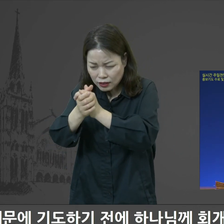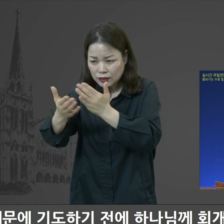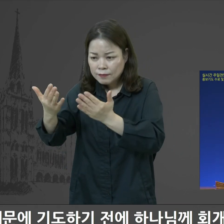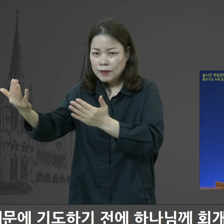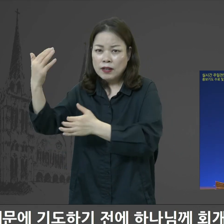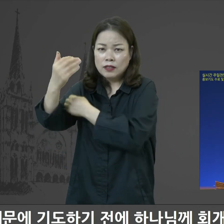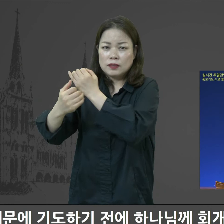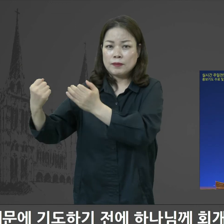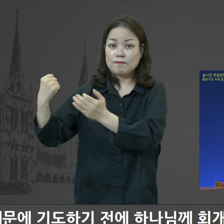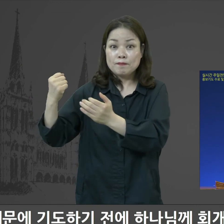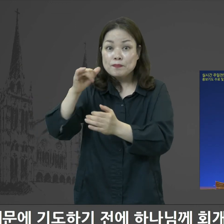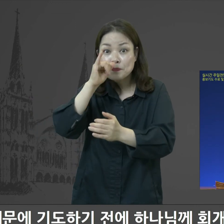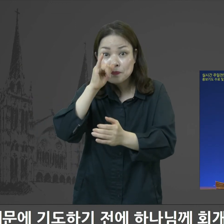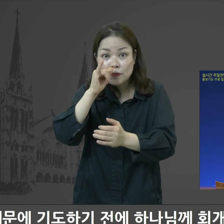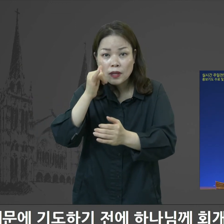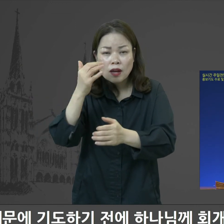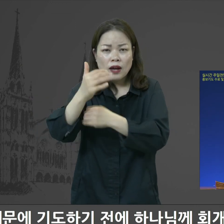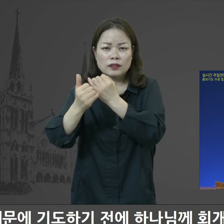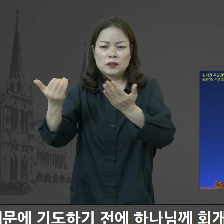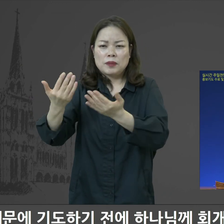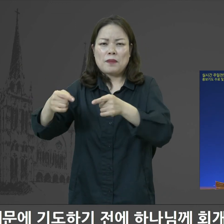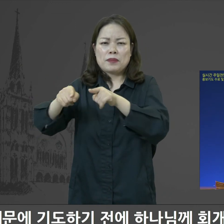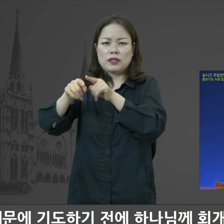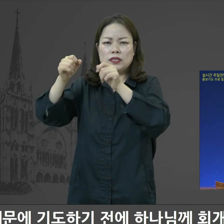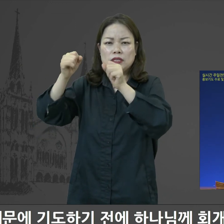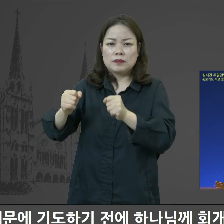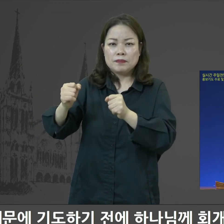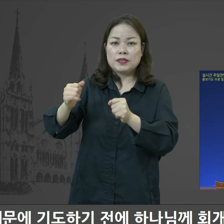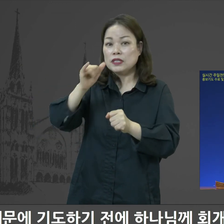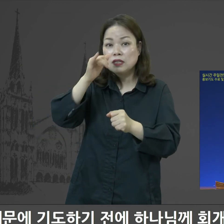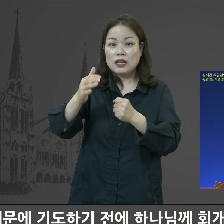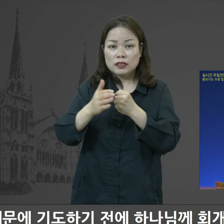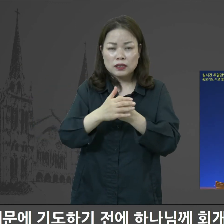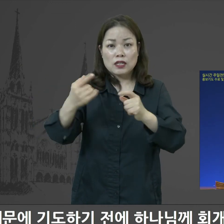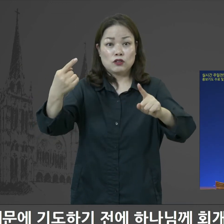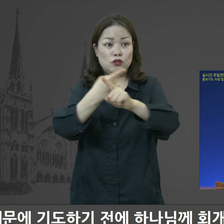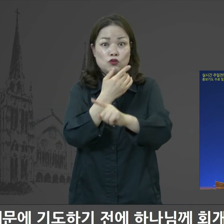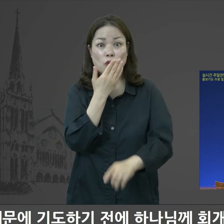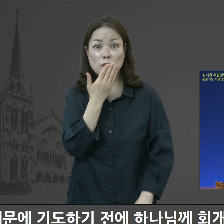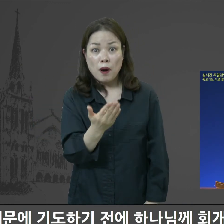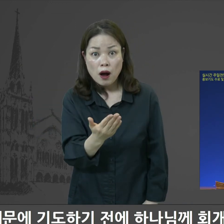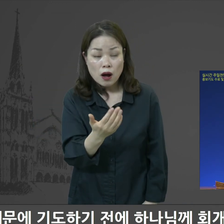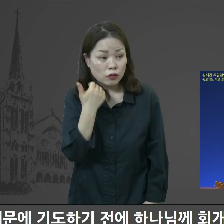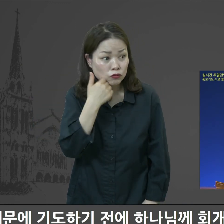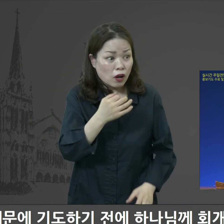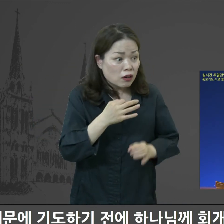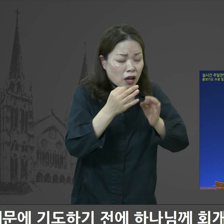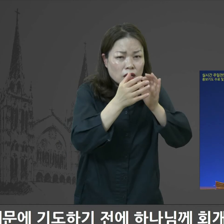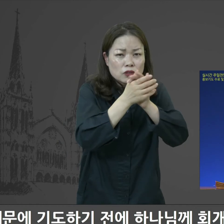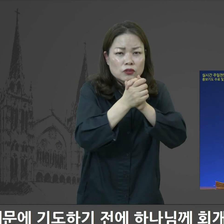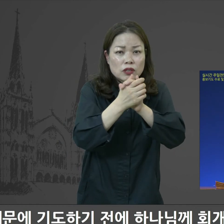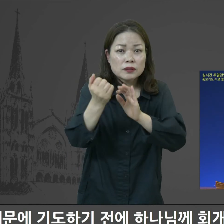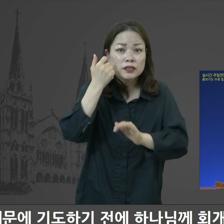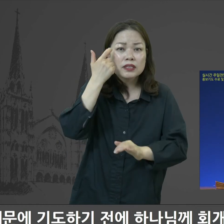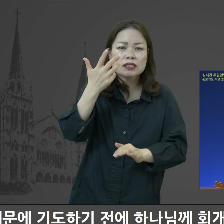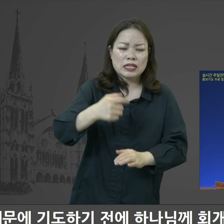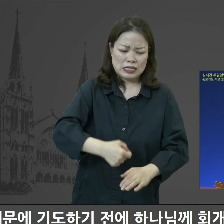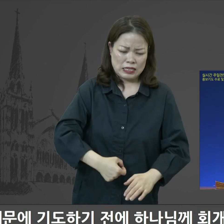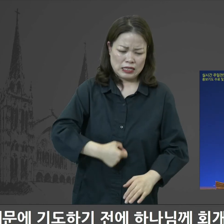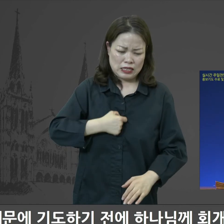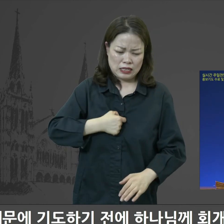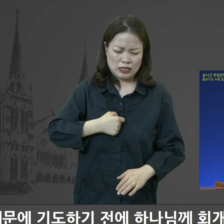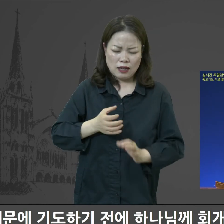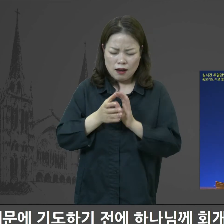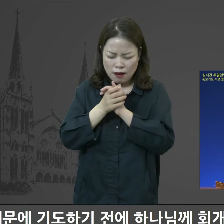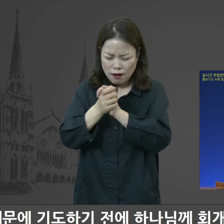힘이 큼이니라. 이 역사하는 힘이 크기 때문에 병이 치료가 되는 것입니다. 누구의 간구가 역사하는 힘이 큽니까? 의인의